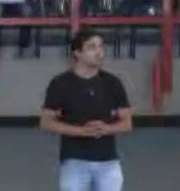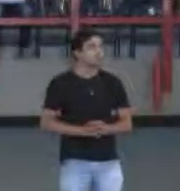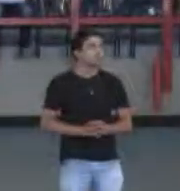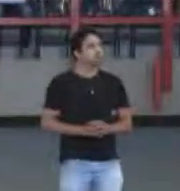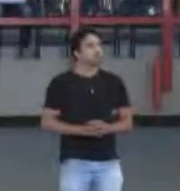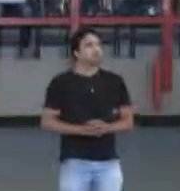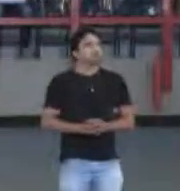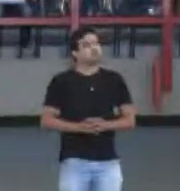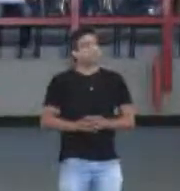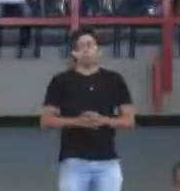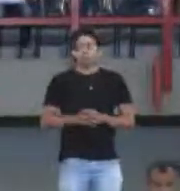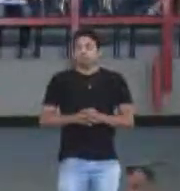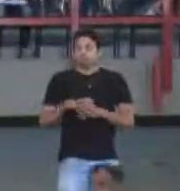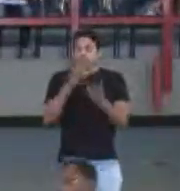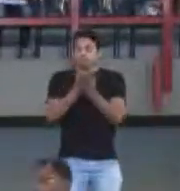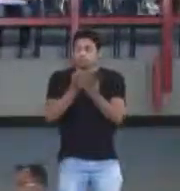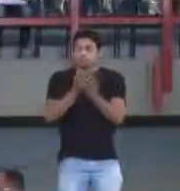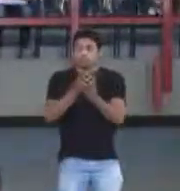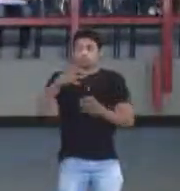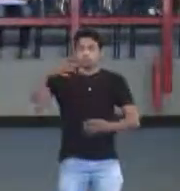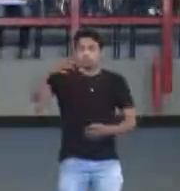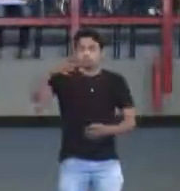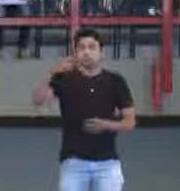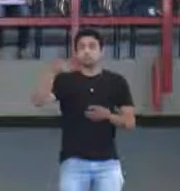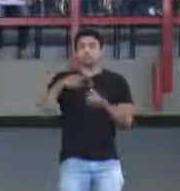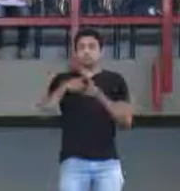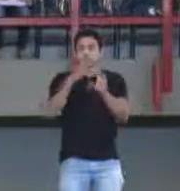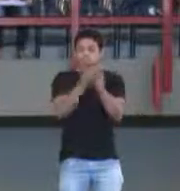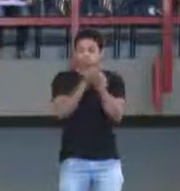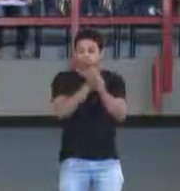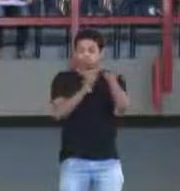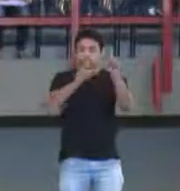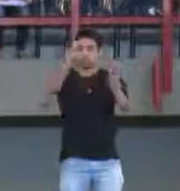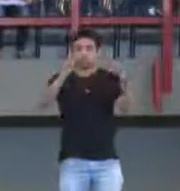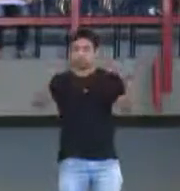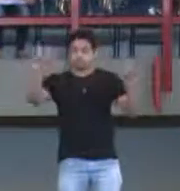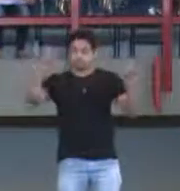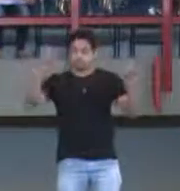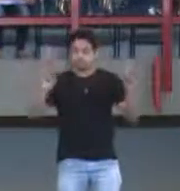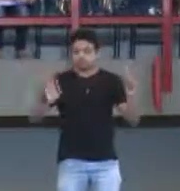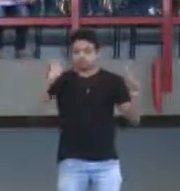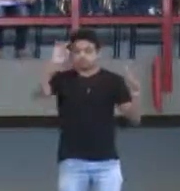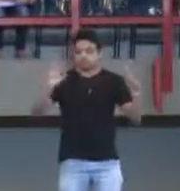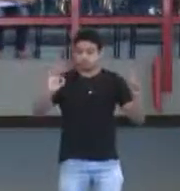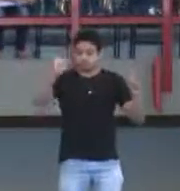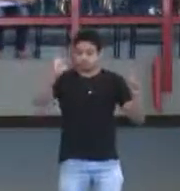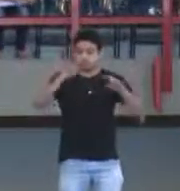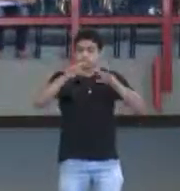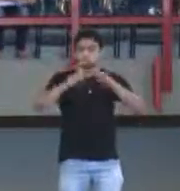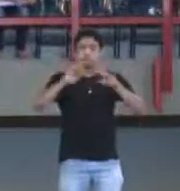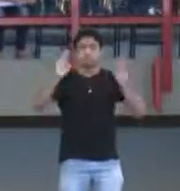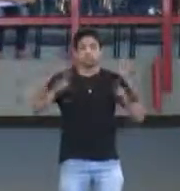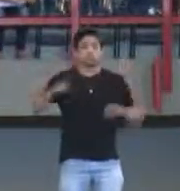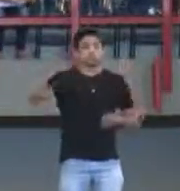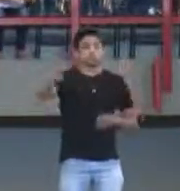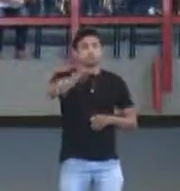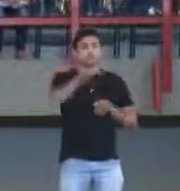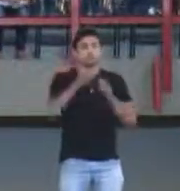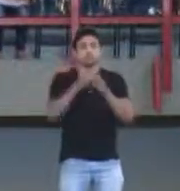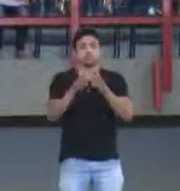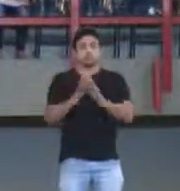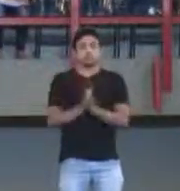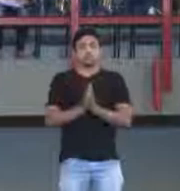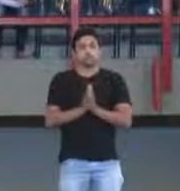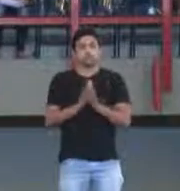a aula 4 de estatística, tá certo? Então, por favor,